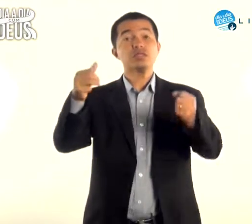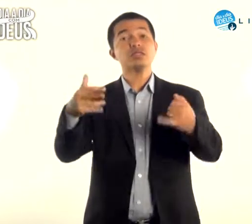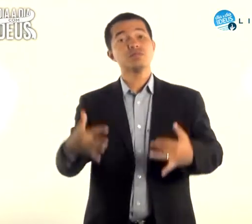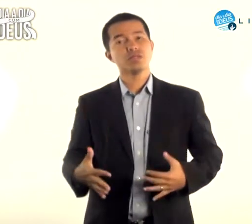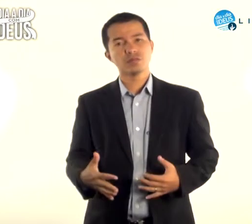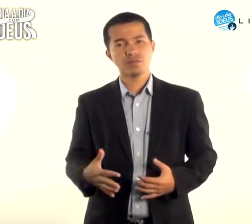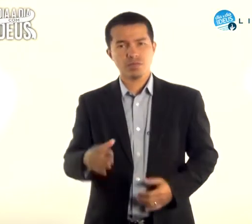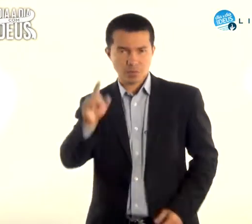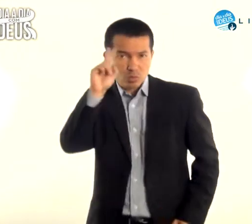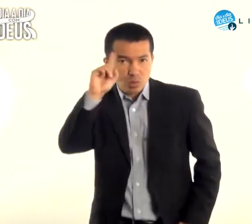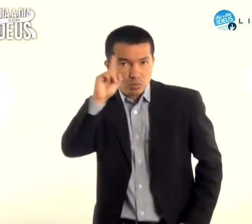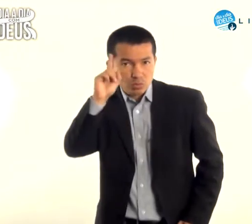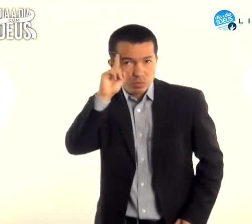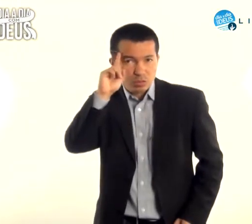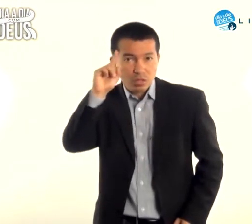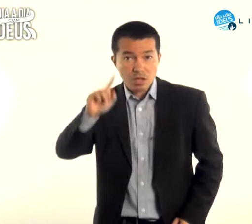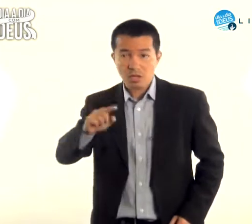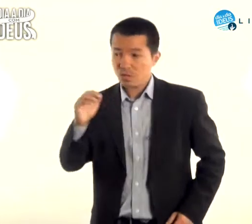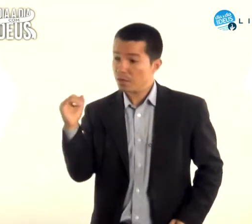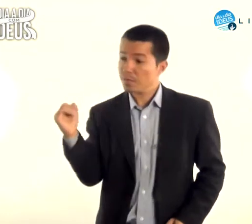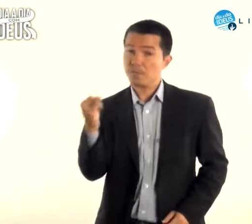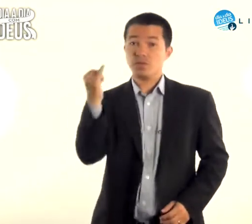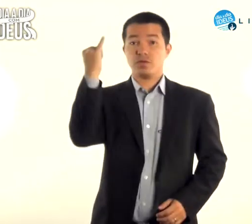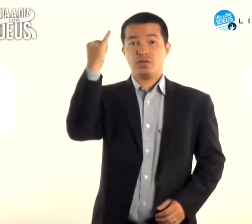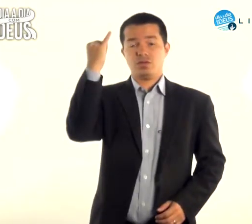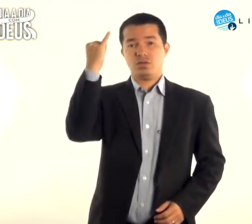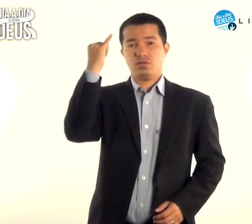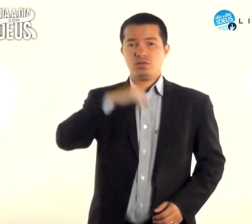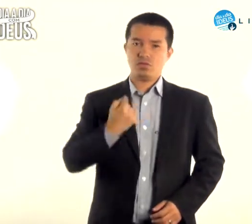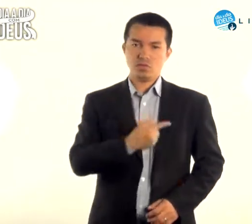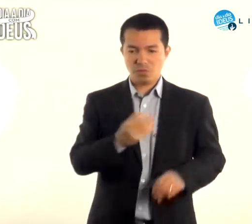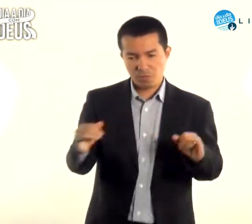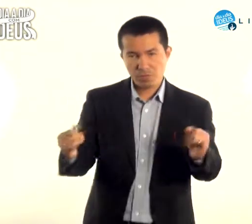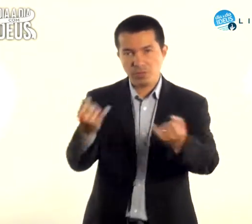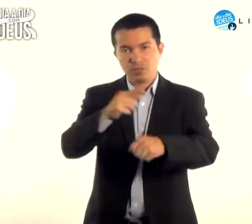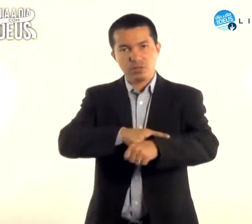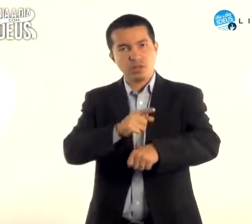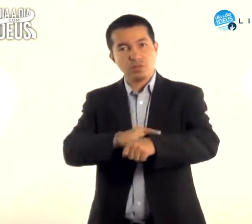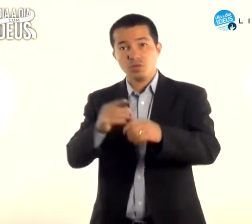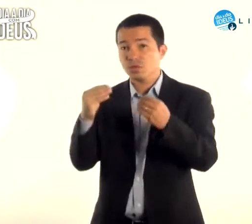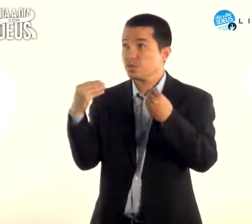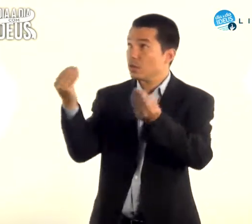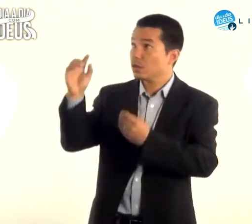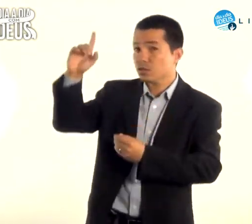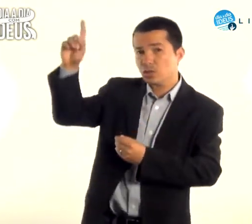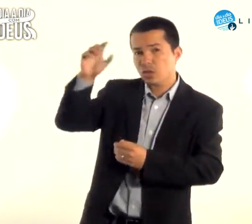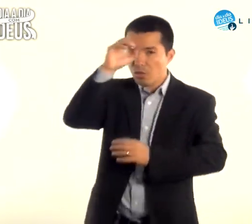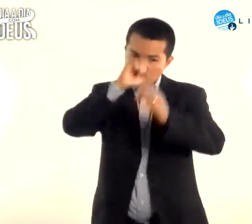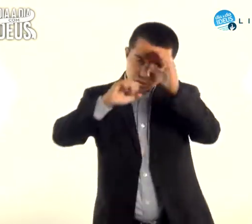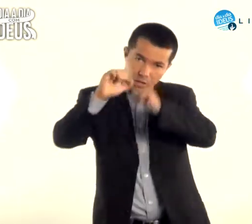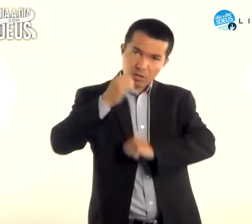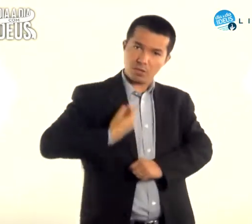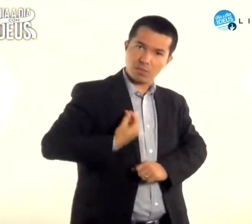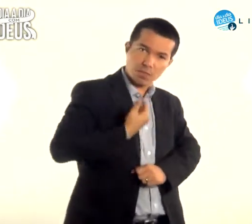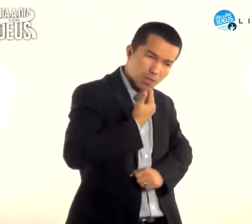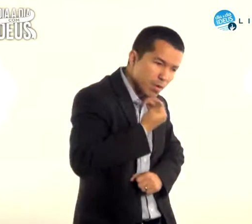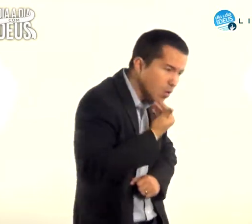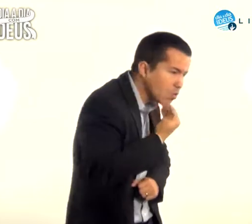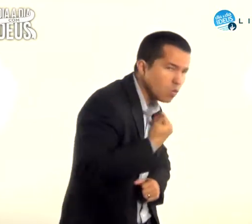pensar e refletir sobre o tempo. Eu tenho 2 meninas lá em casa, uma de 7 e uma de 9. E é interessante, eu vejo